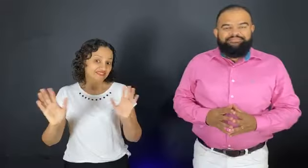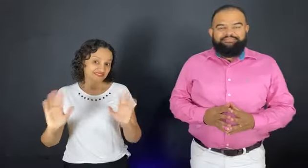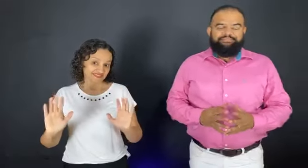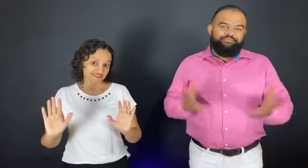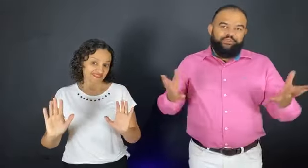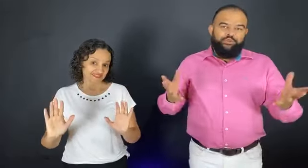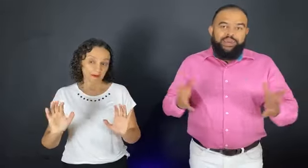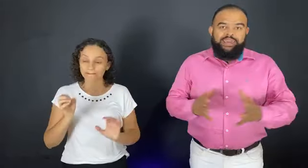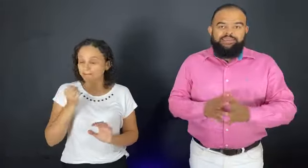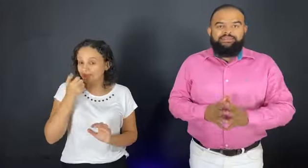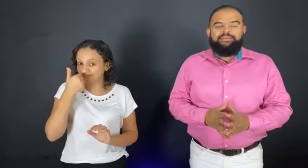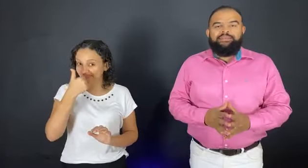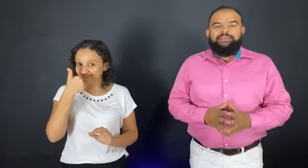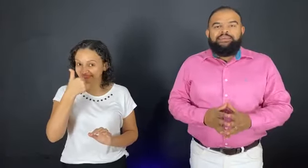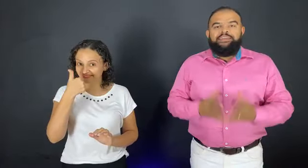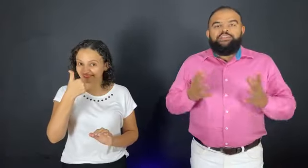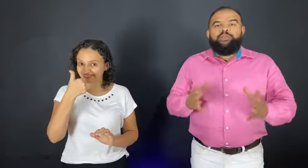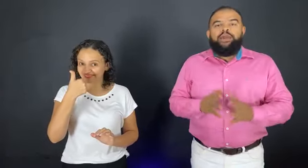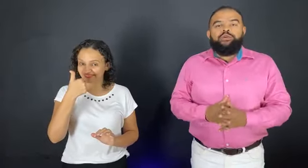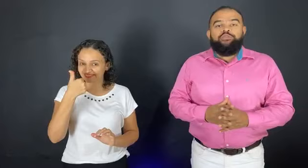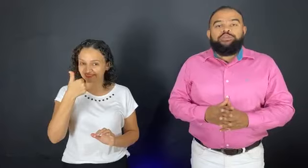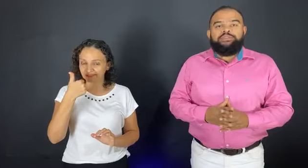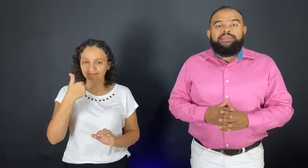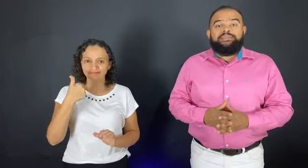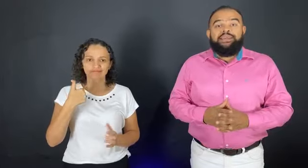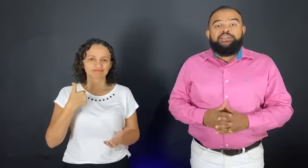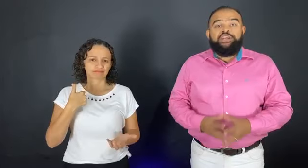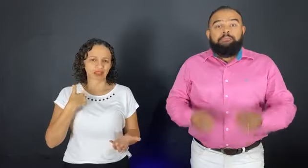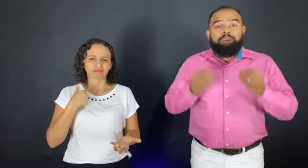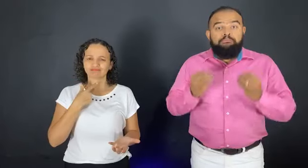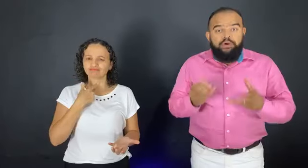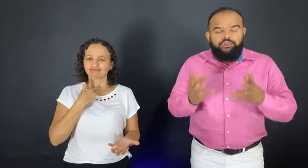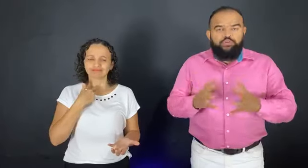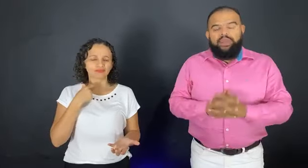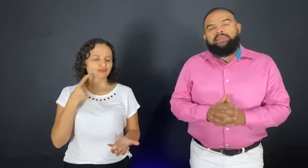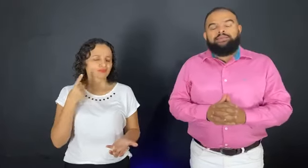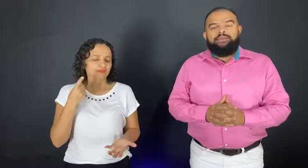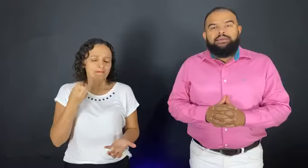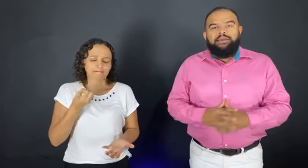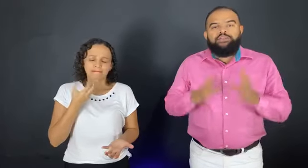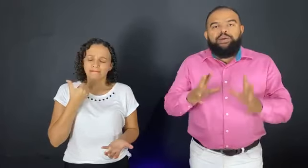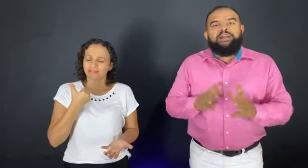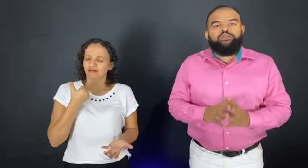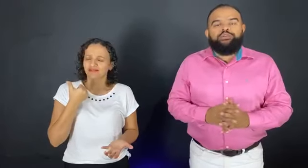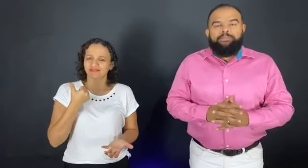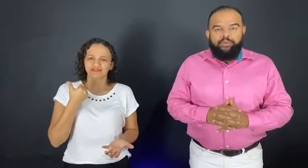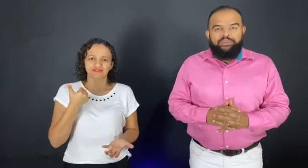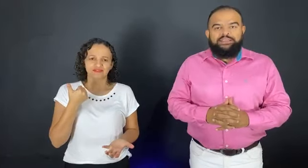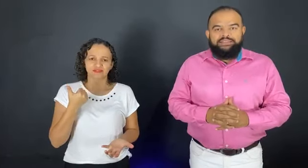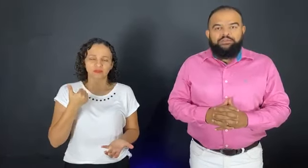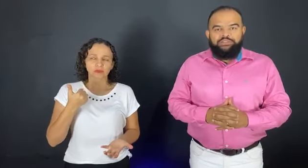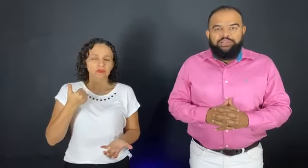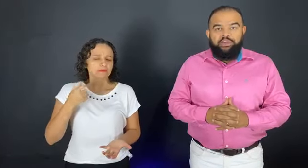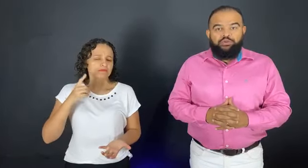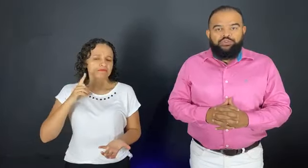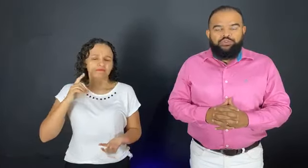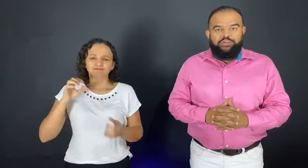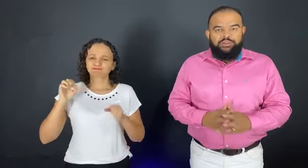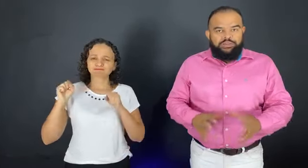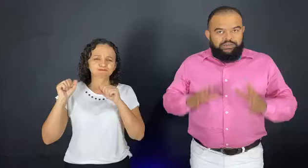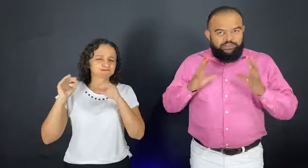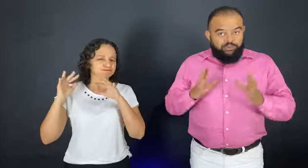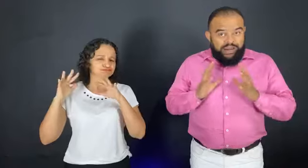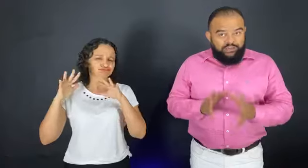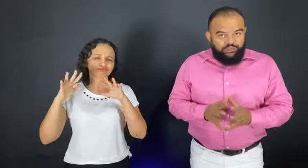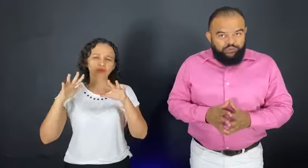Olá, tudo bem? Espero que você esteja muito bem, debaixo da proteção de